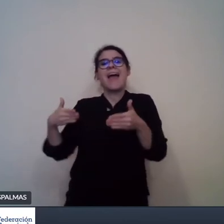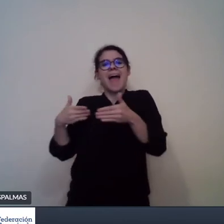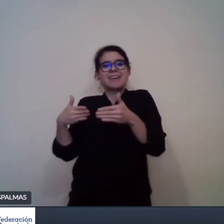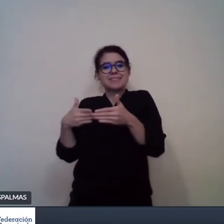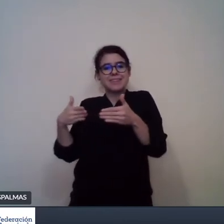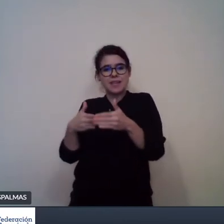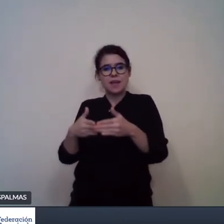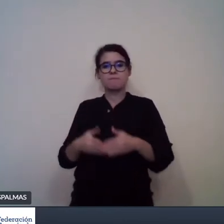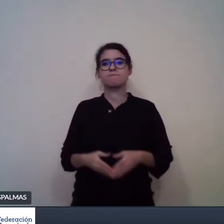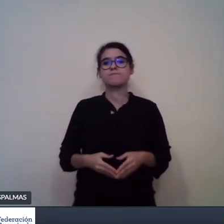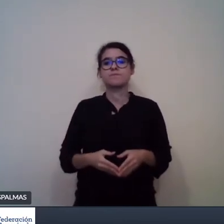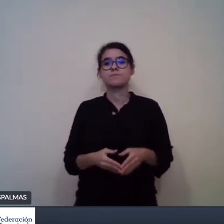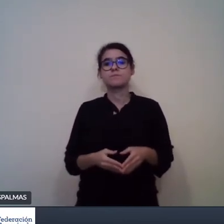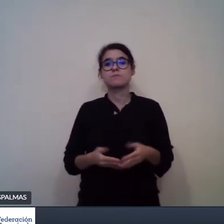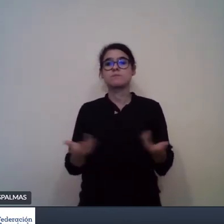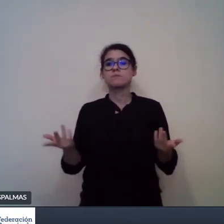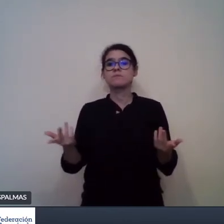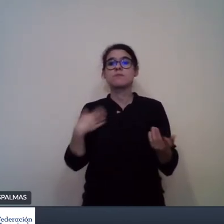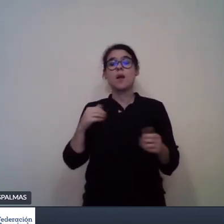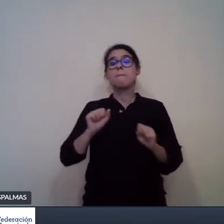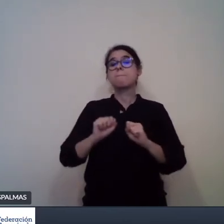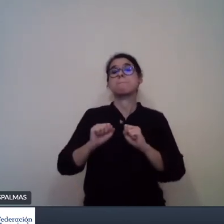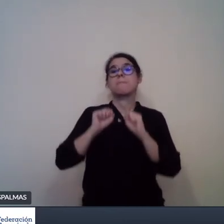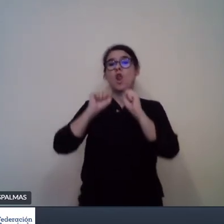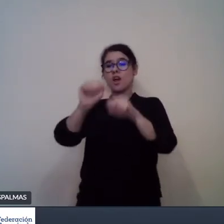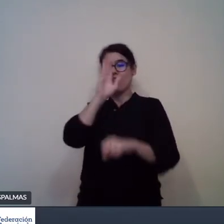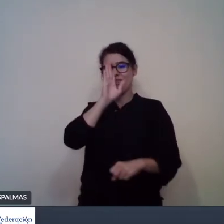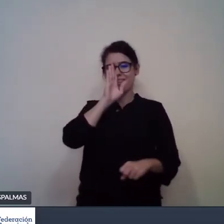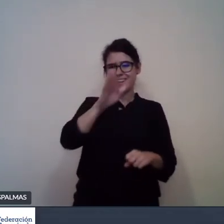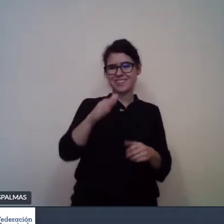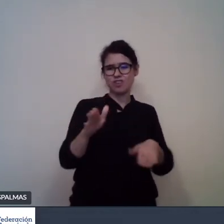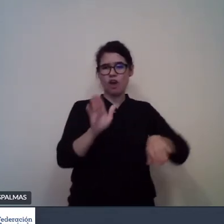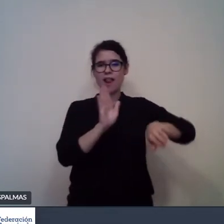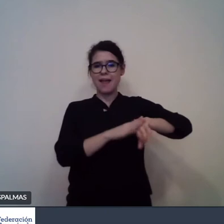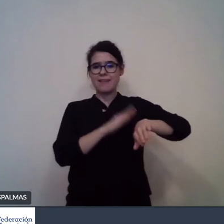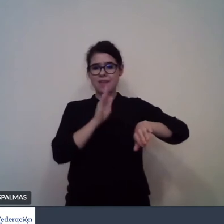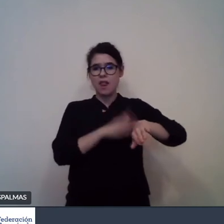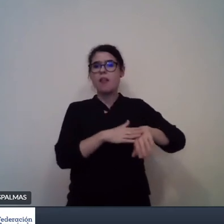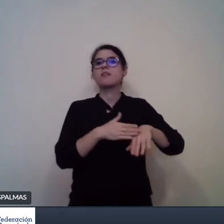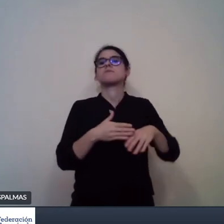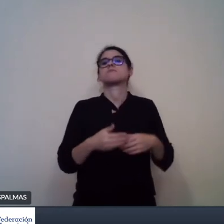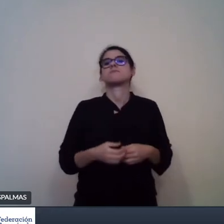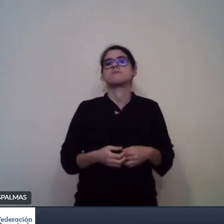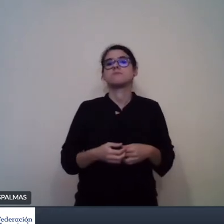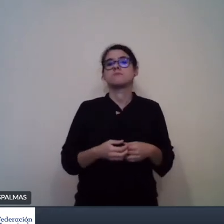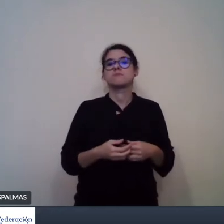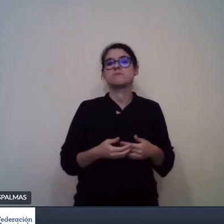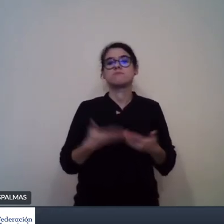Bloqueo directo, lateral muy abajo, muy cerca de esquina para la continuación interior. Poste bajo.